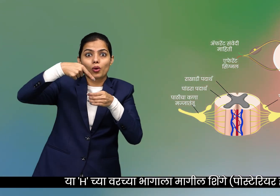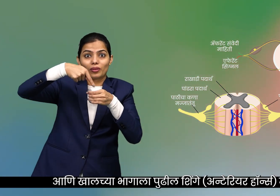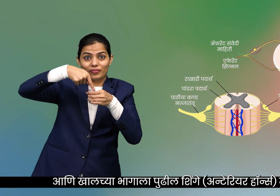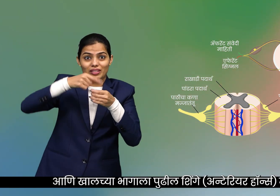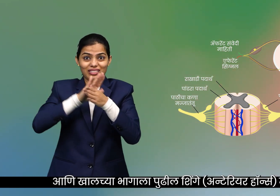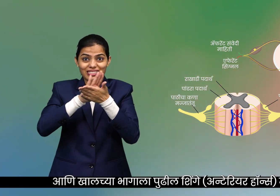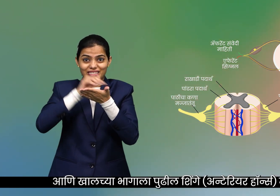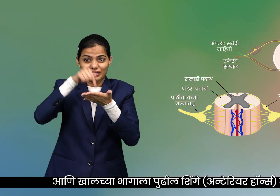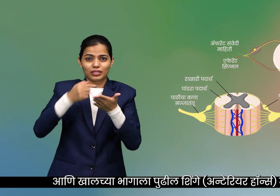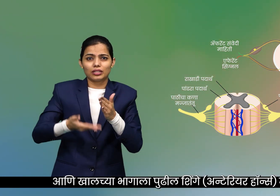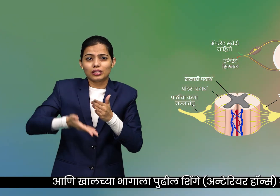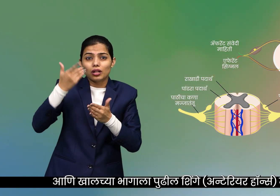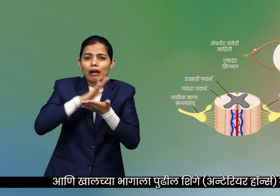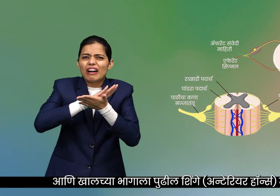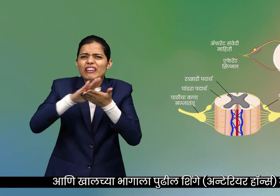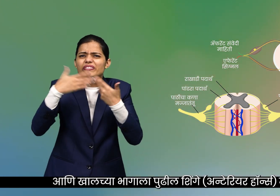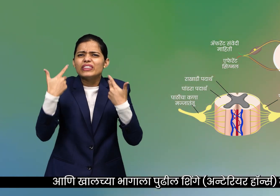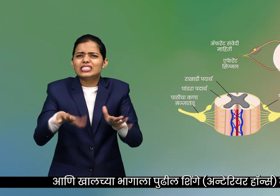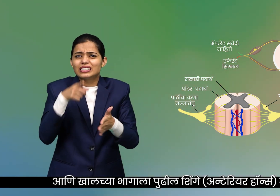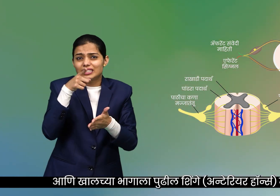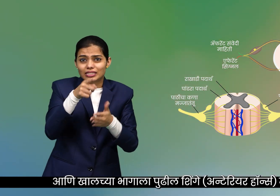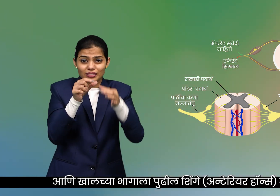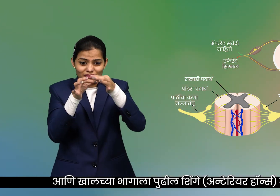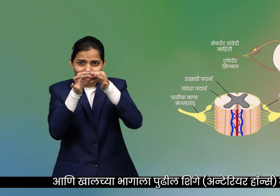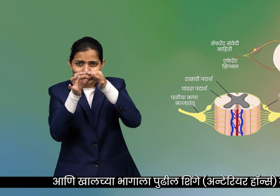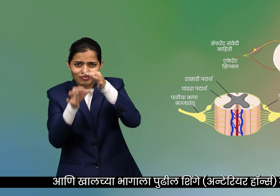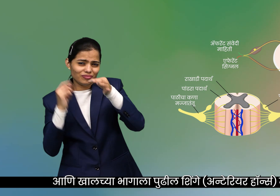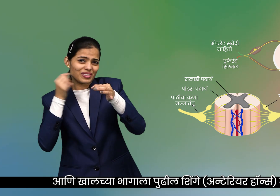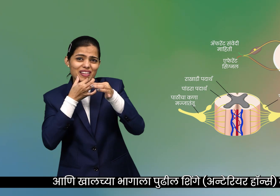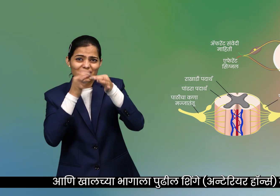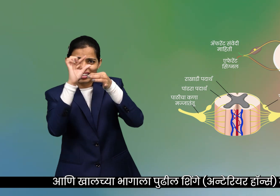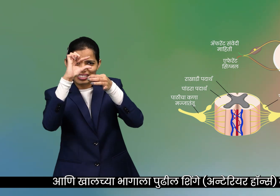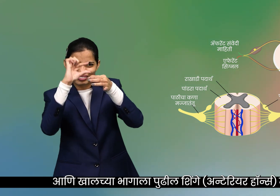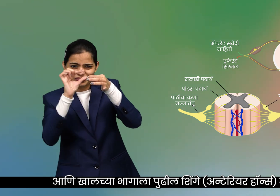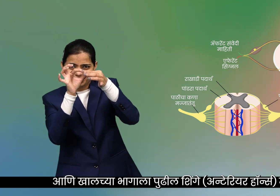आणि खालच्या भागाला पुढील शिंगे एंटेरियर हॉर्न्स म्हणतात.